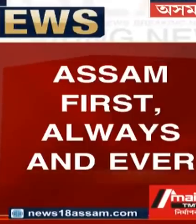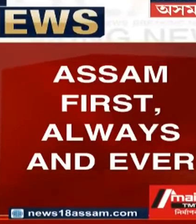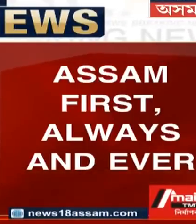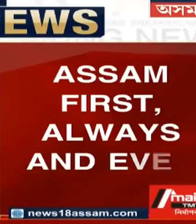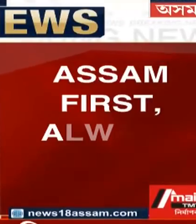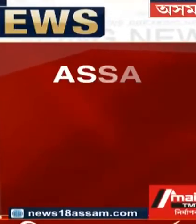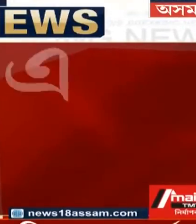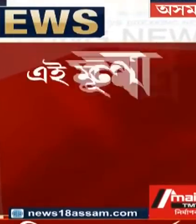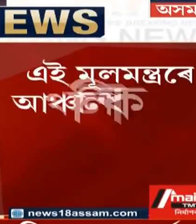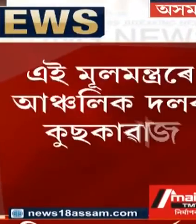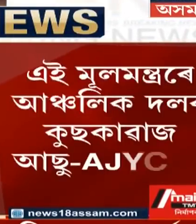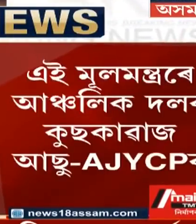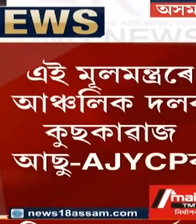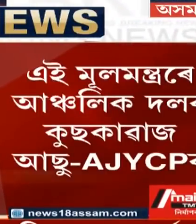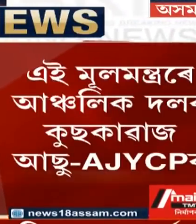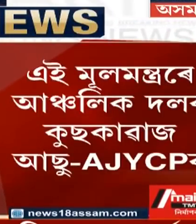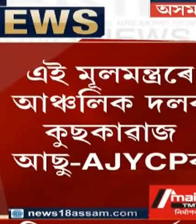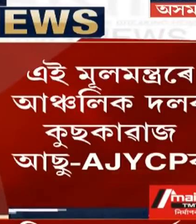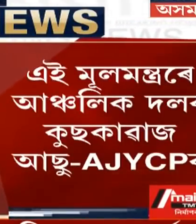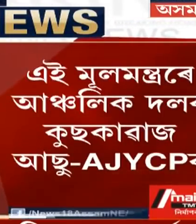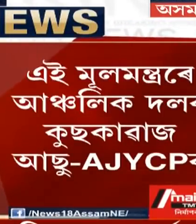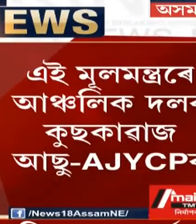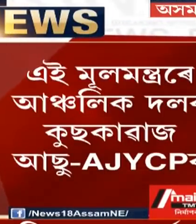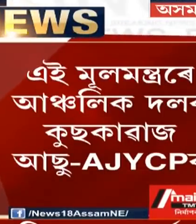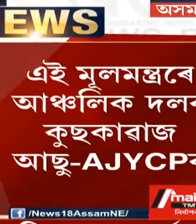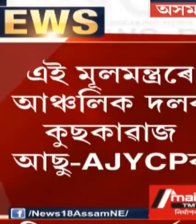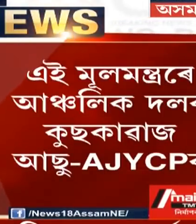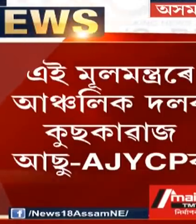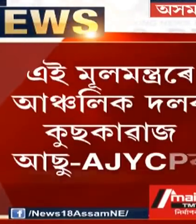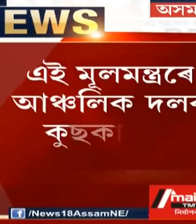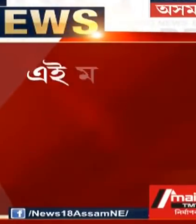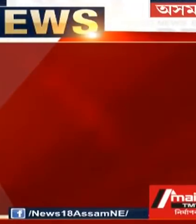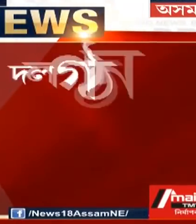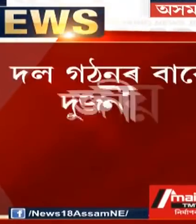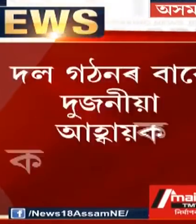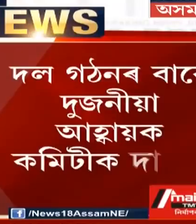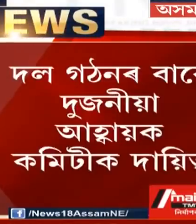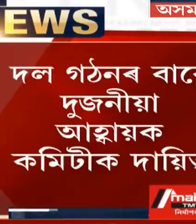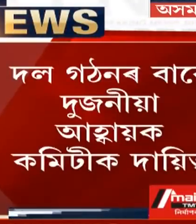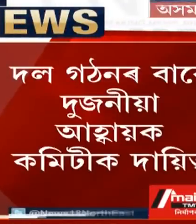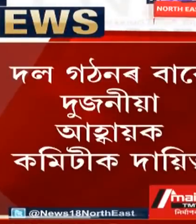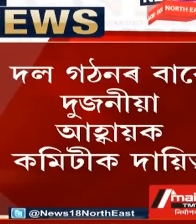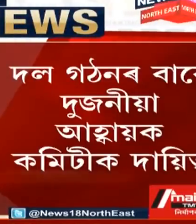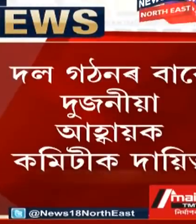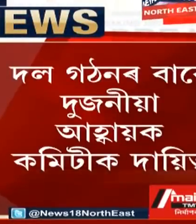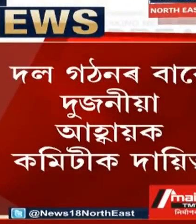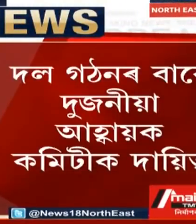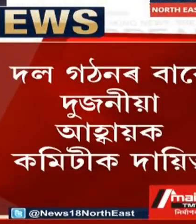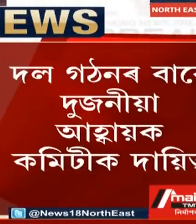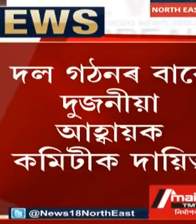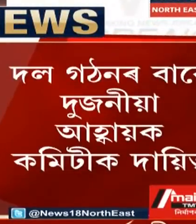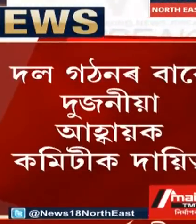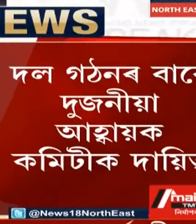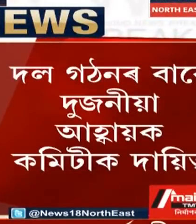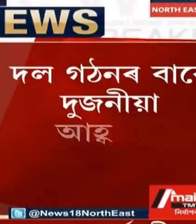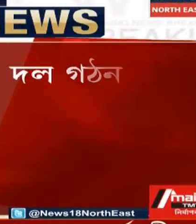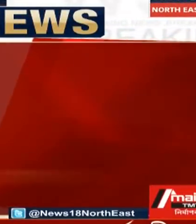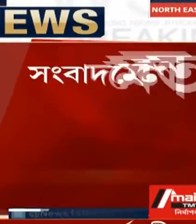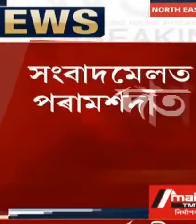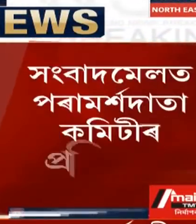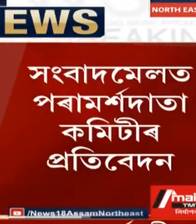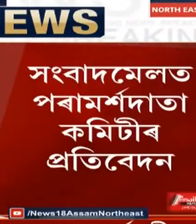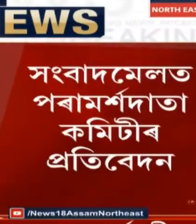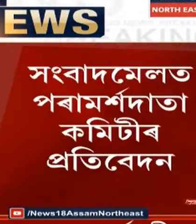हिसाब से लार कथा उल्लेख कर कारण साम्प्रतिक समय राजनैतिक दल समूह जी मूल एजेंडा धर्मियों मेरुकरण साम्प्रदायिक मेरु